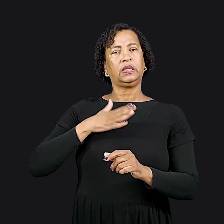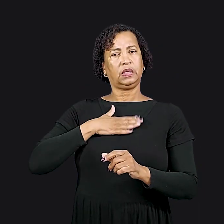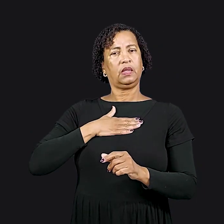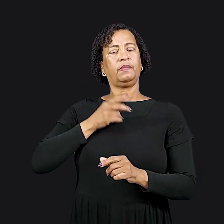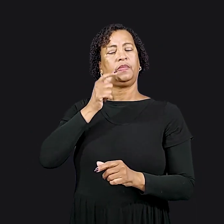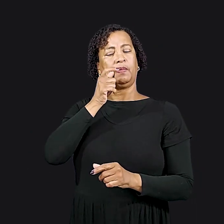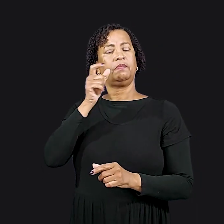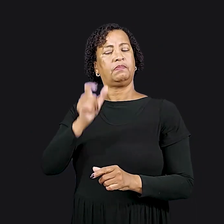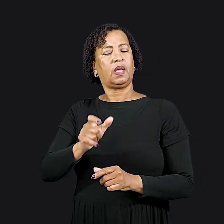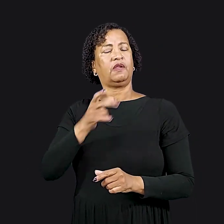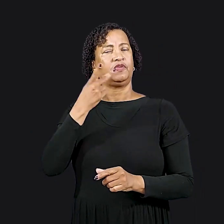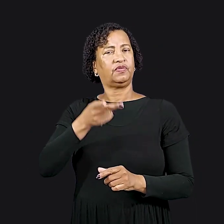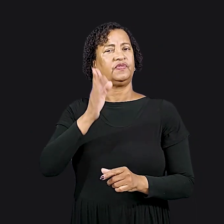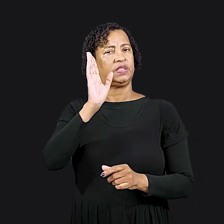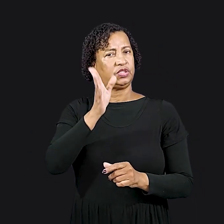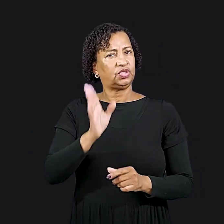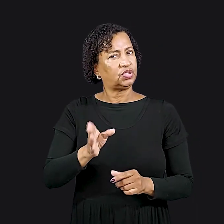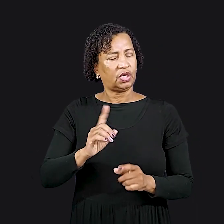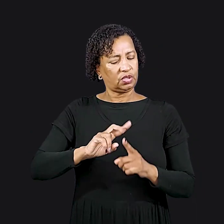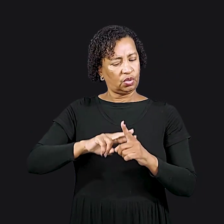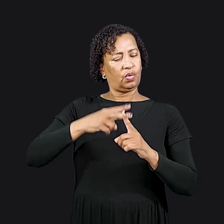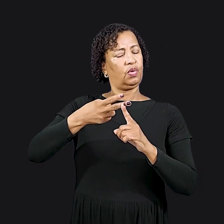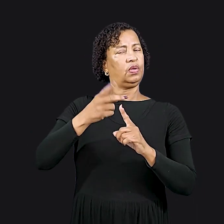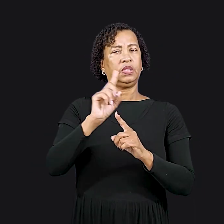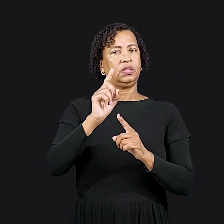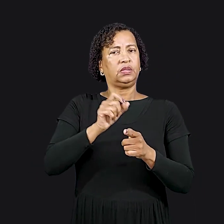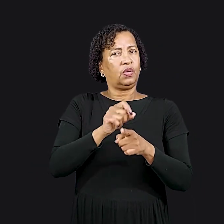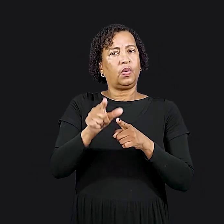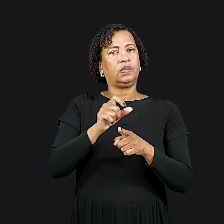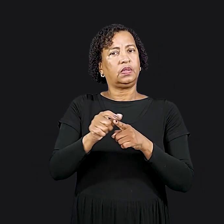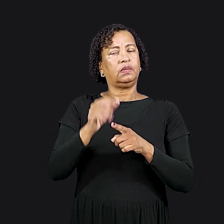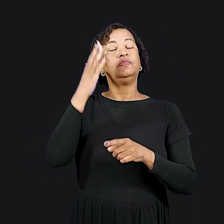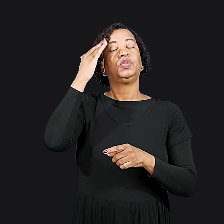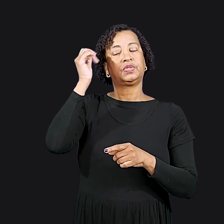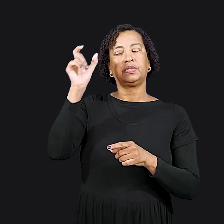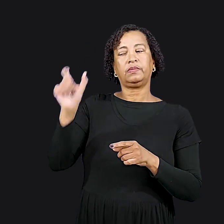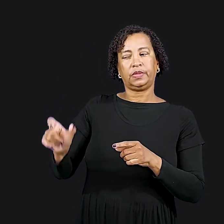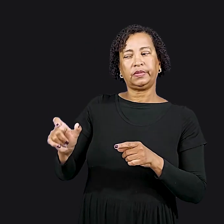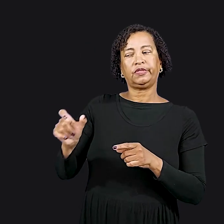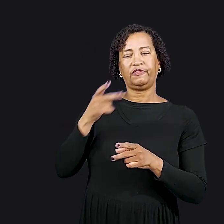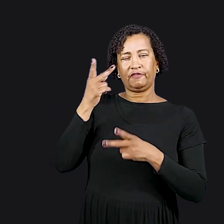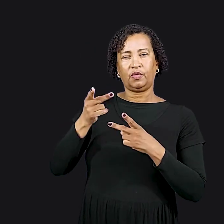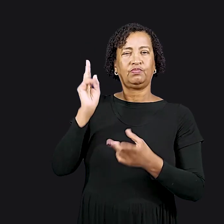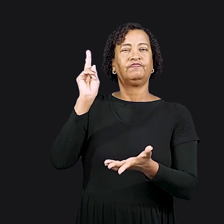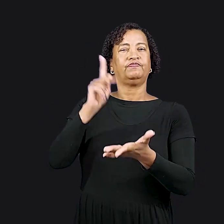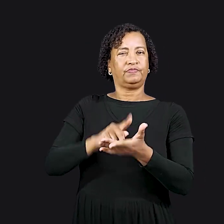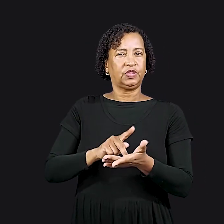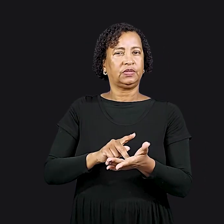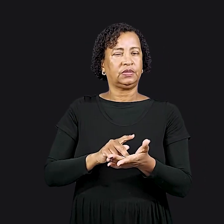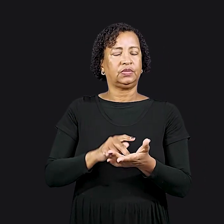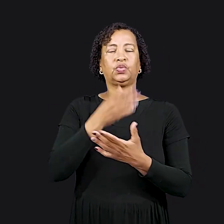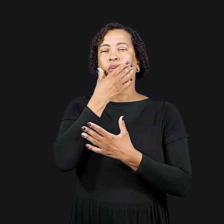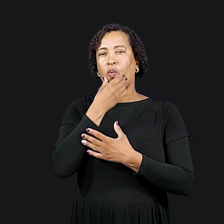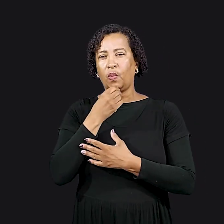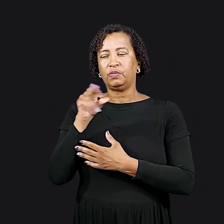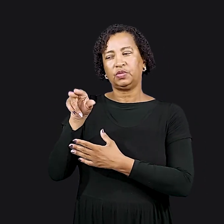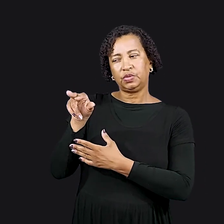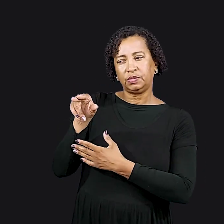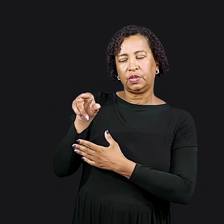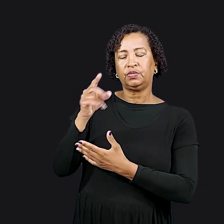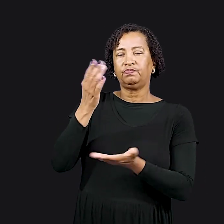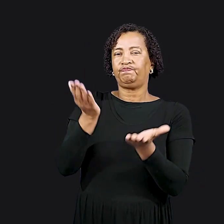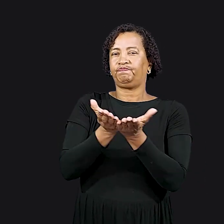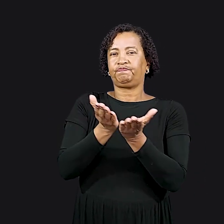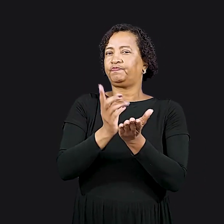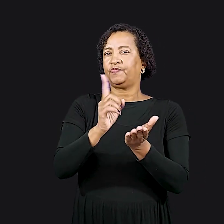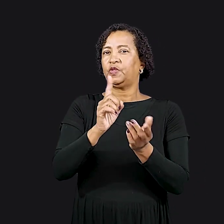de que não aumentaremos. Eu sabia que aquela palavra valeria. Aquele homem e seus irmãos não eram crentes, mas